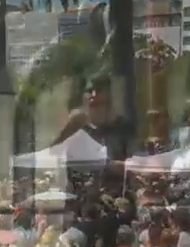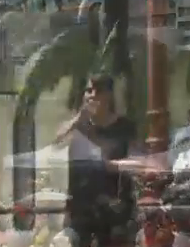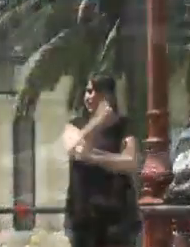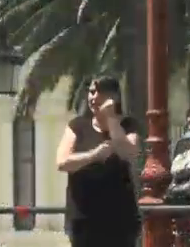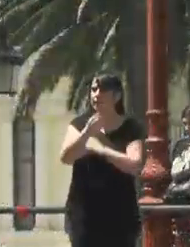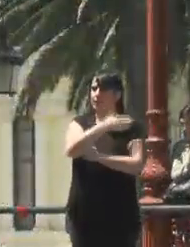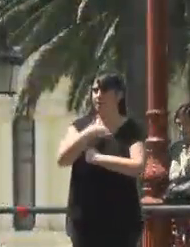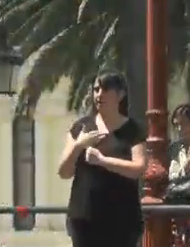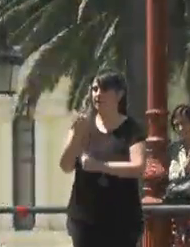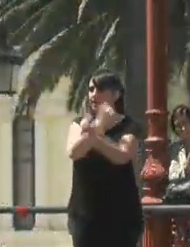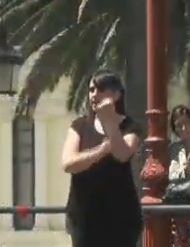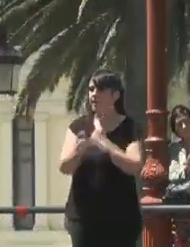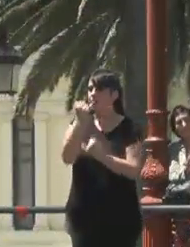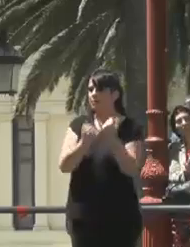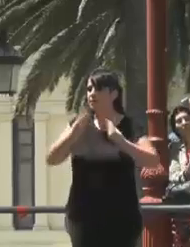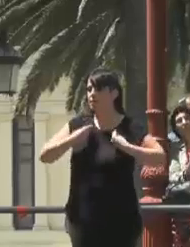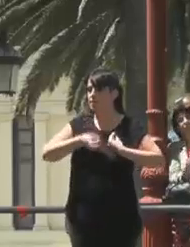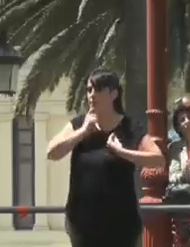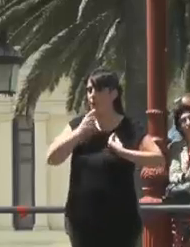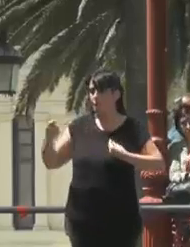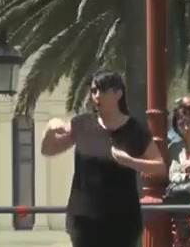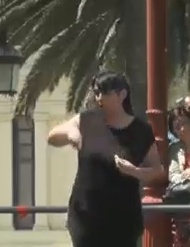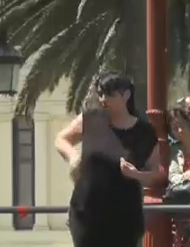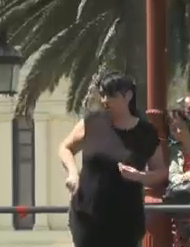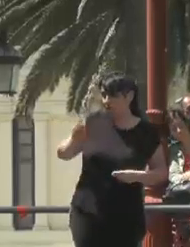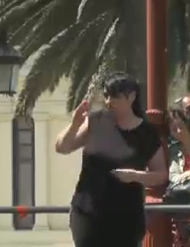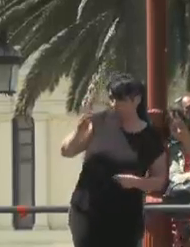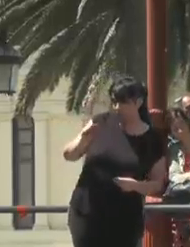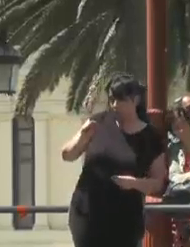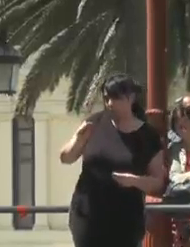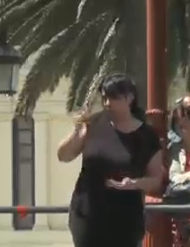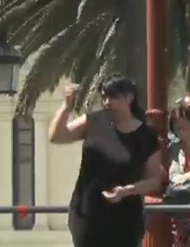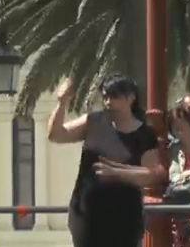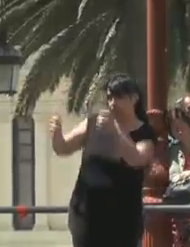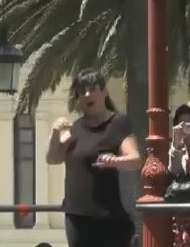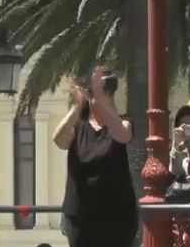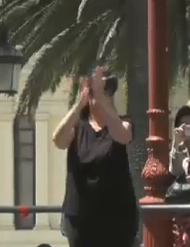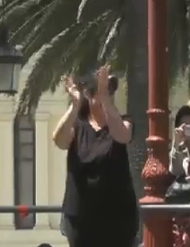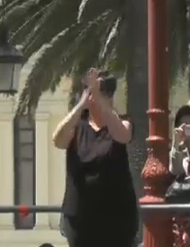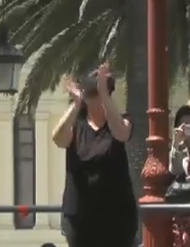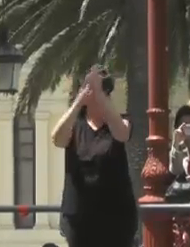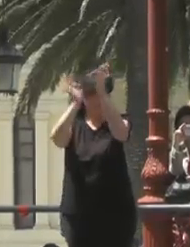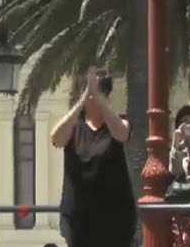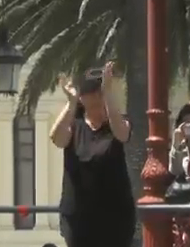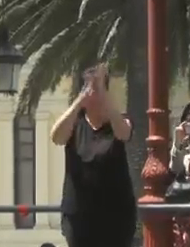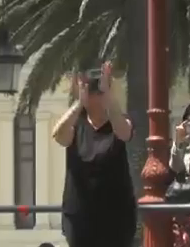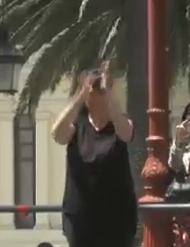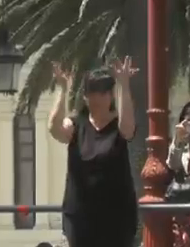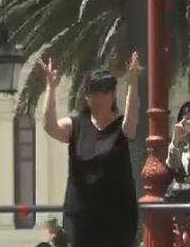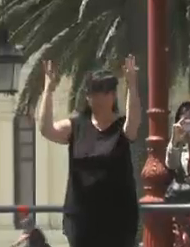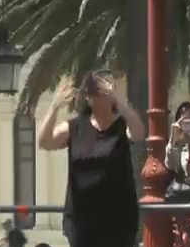que viven simplemente compitiendo con bajos salarios contra otros trabajadores de otra parte del mundo. No queremos ser eso.